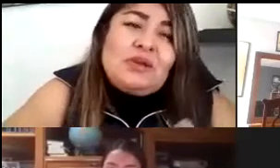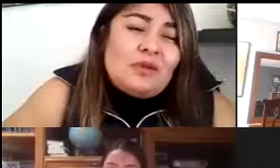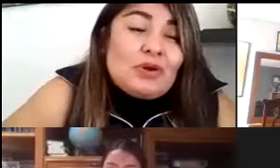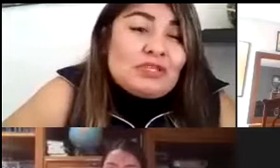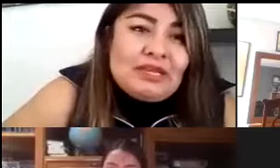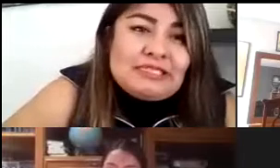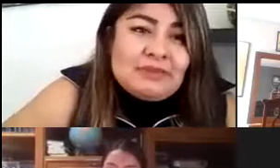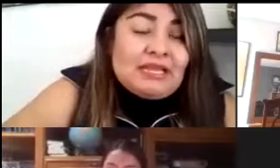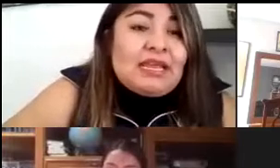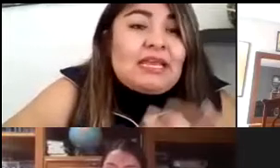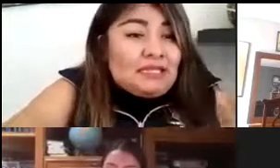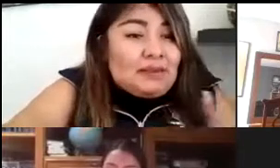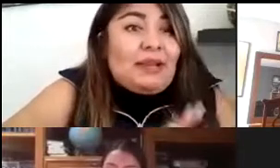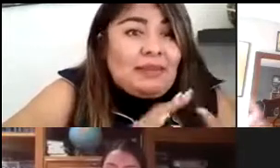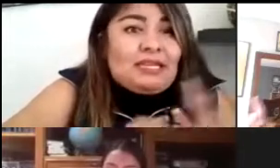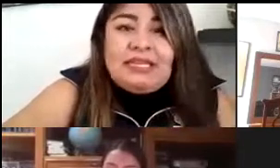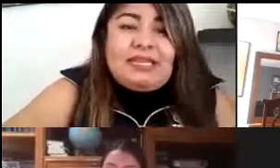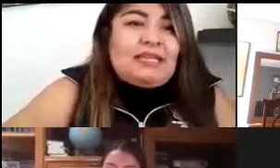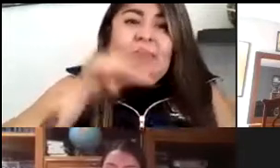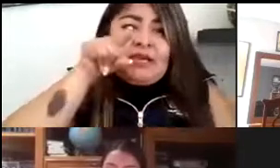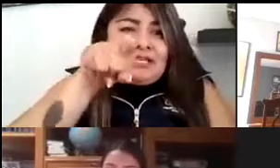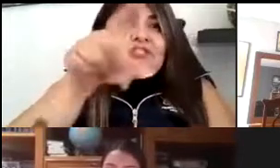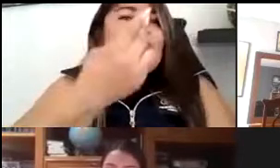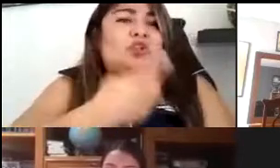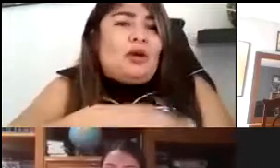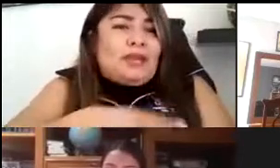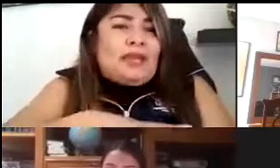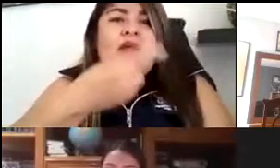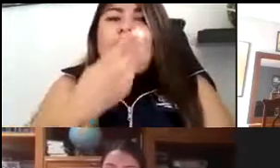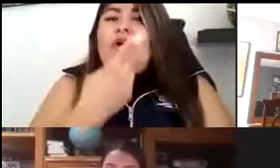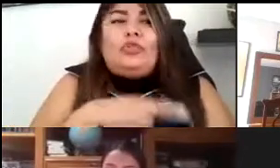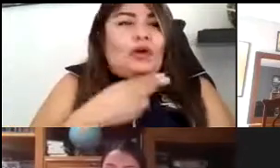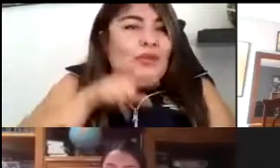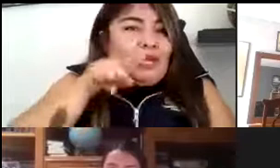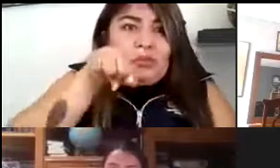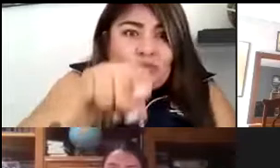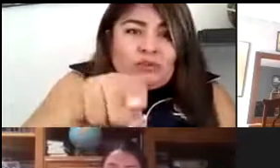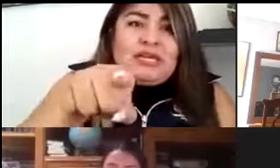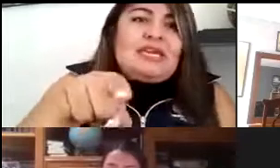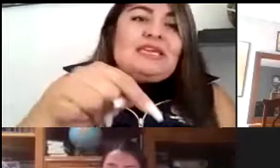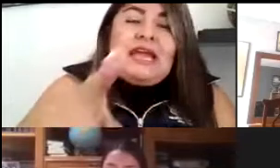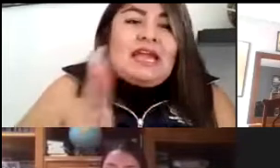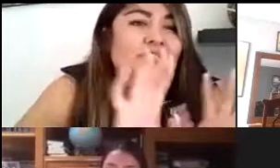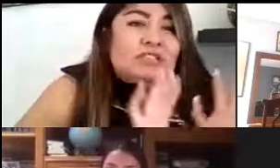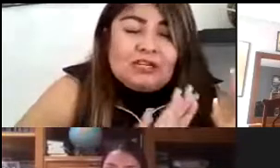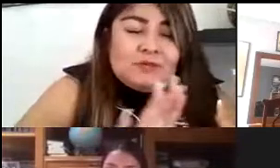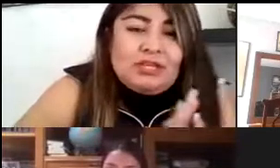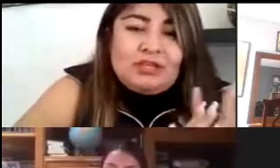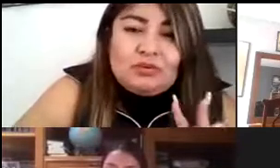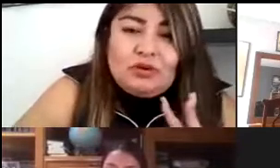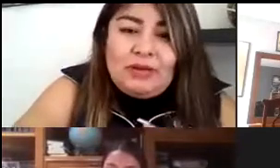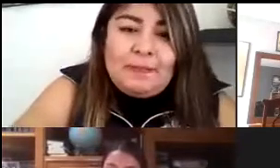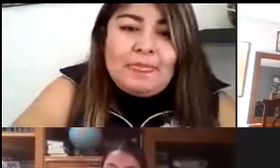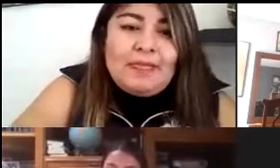sordos pues no lo aceptan. Simplemente nada más es tu nombre o nombre tú y ya ellos te responden